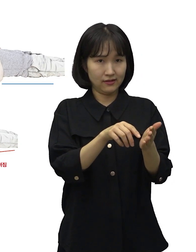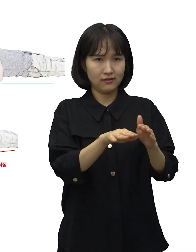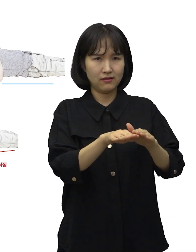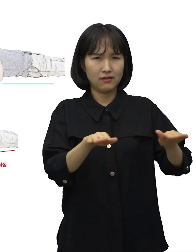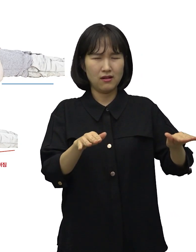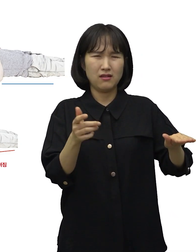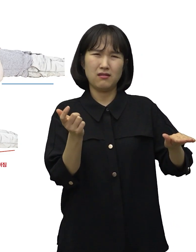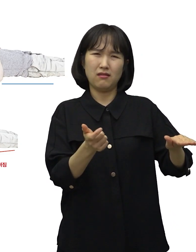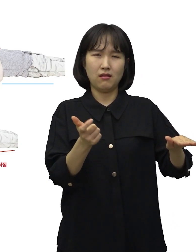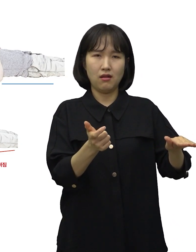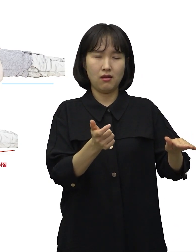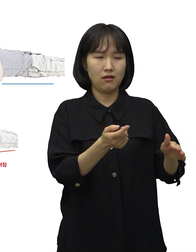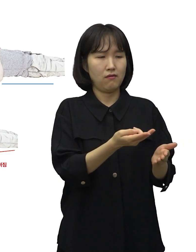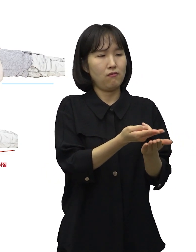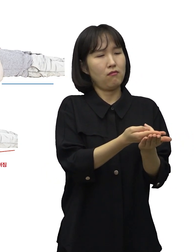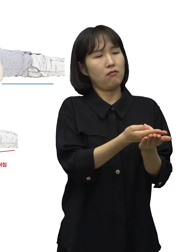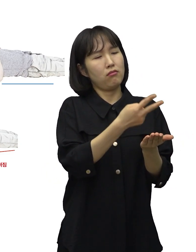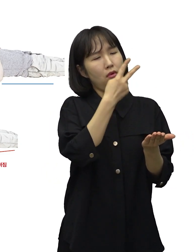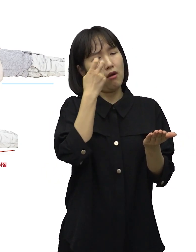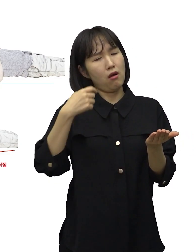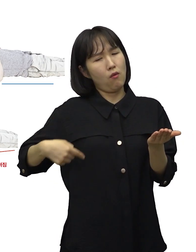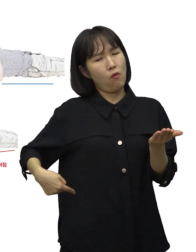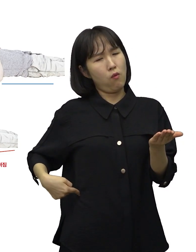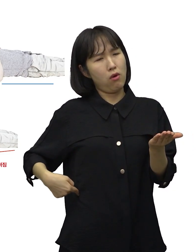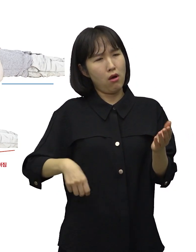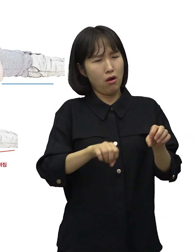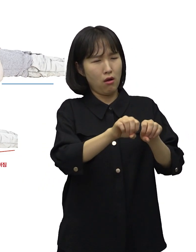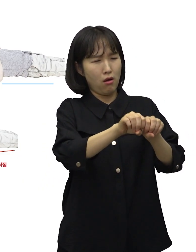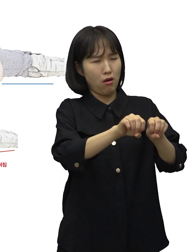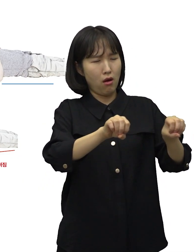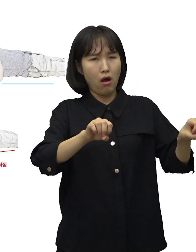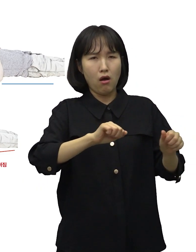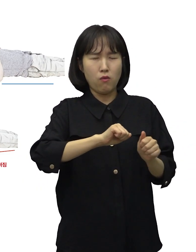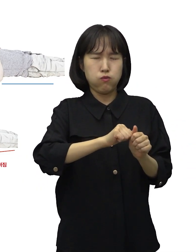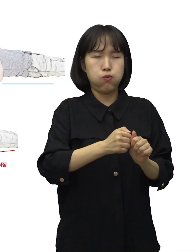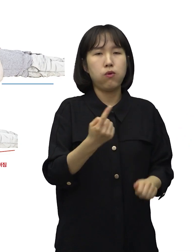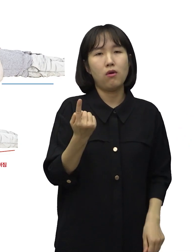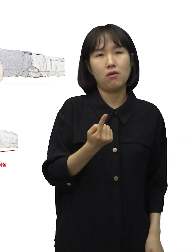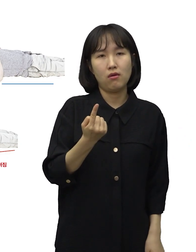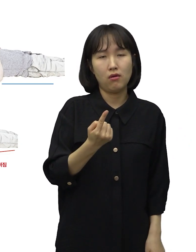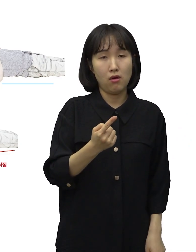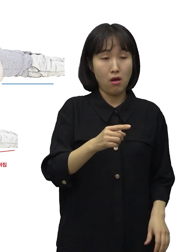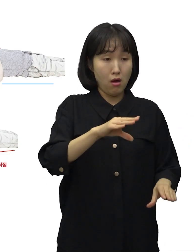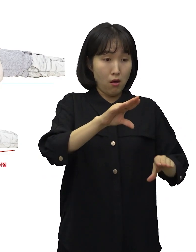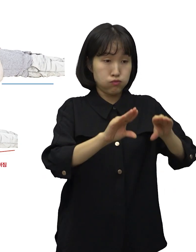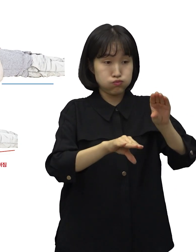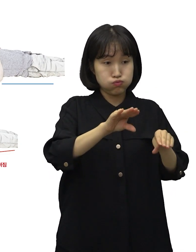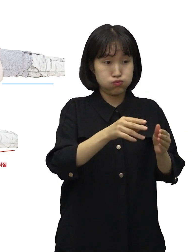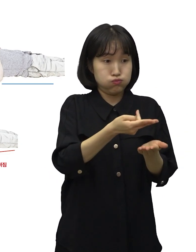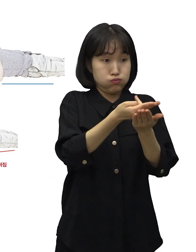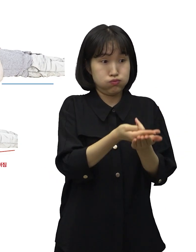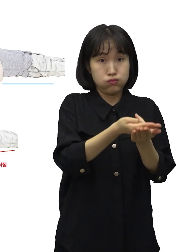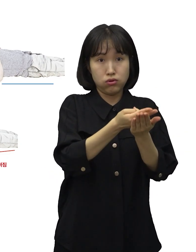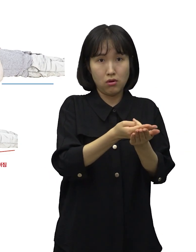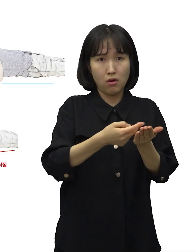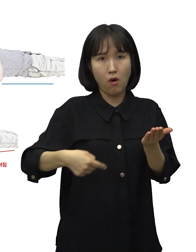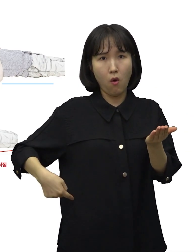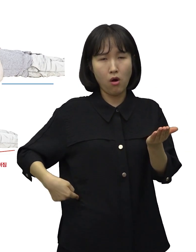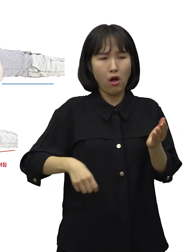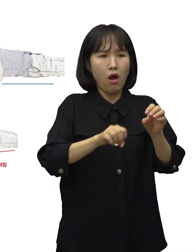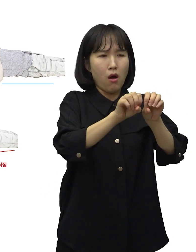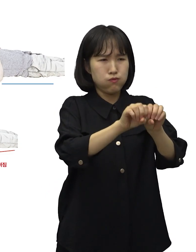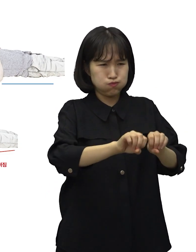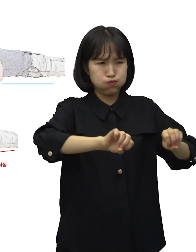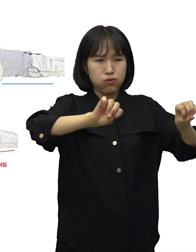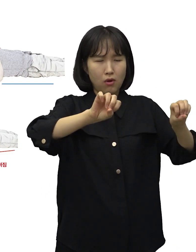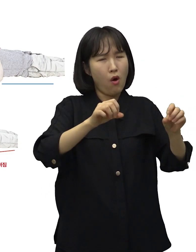지지해 주지 못하여 디스크에 무리가 갈 수 있습니다. 또 반대로 너무 푹신할 경우 허리가 구부러지는 것도